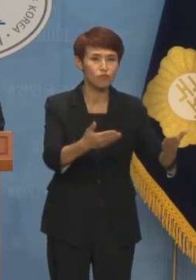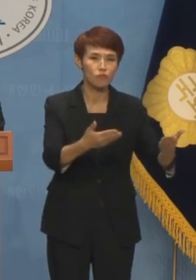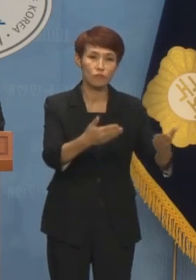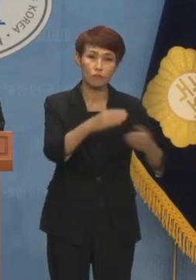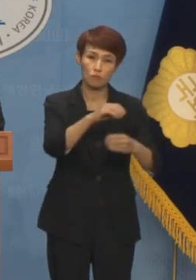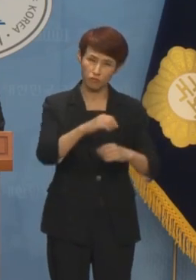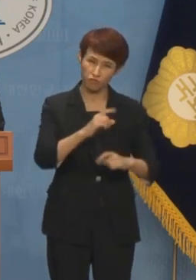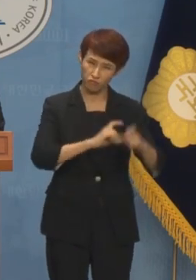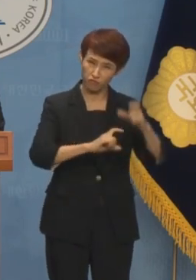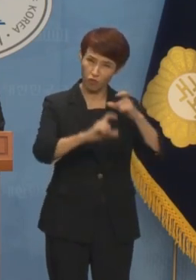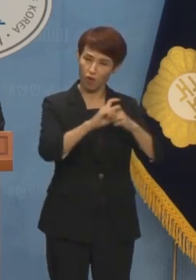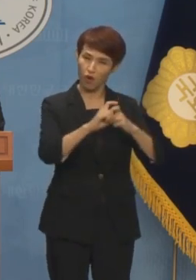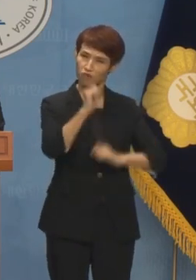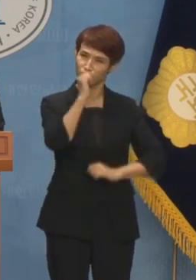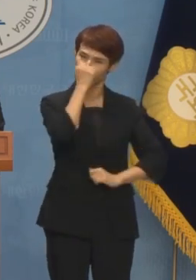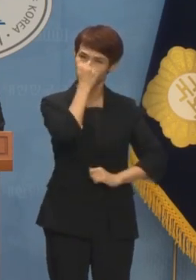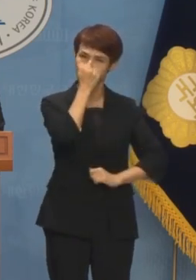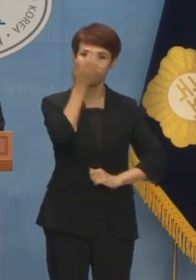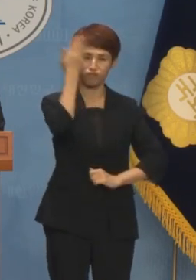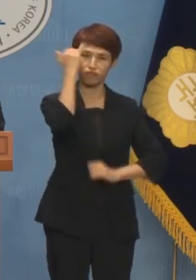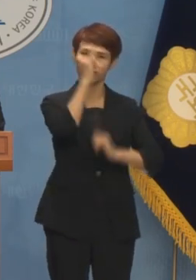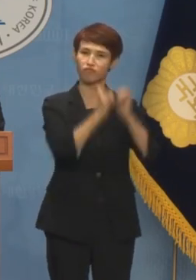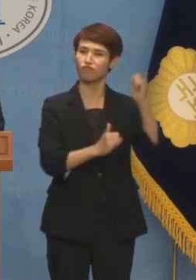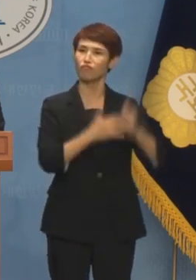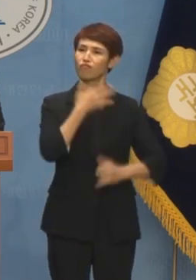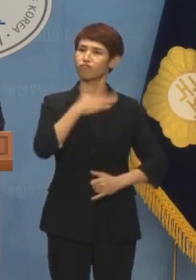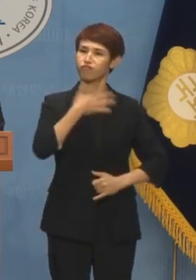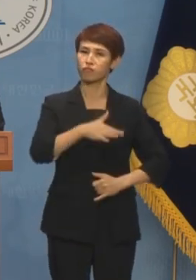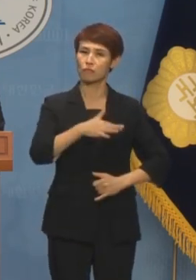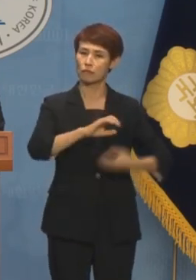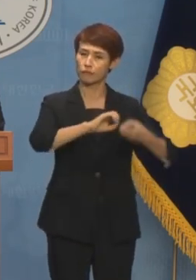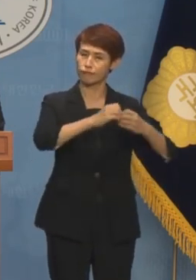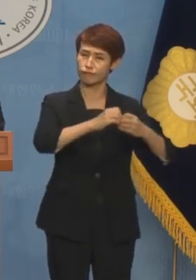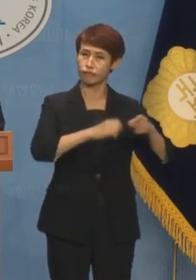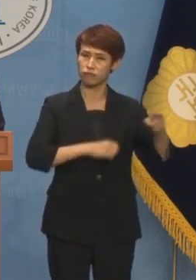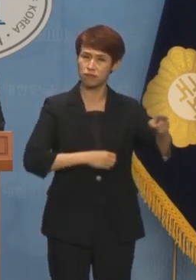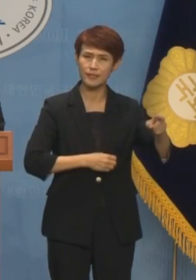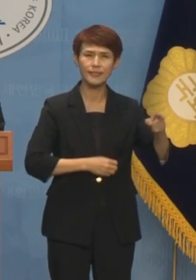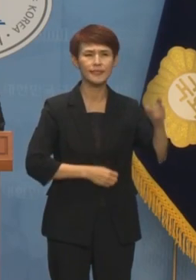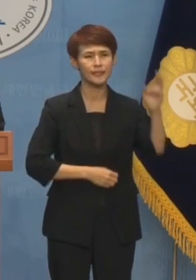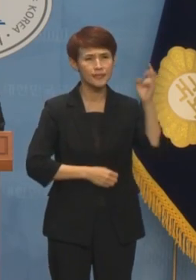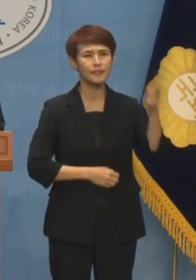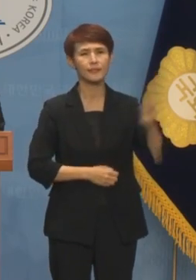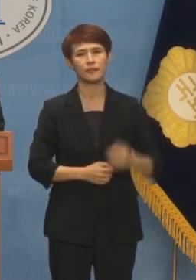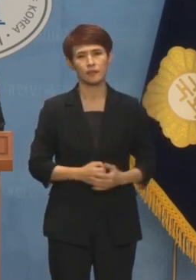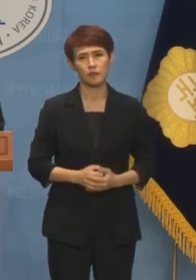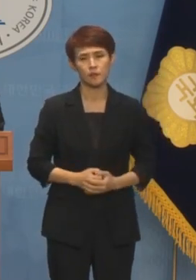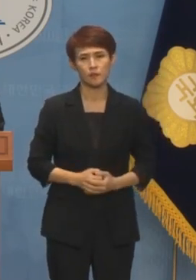기고만장해 눈치 보지 않고 과거사 부정과 역사 왜곡에 나서고 있는 것입니다.